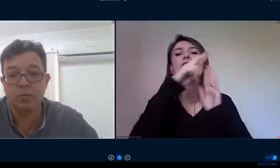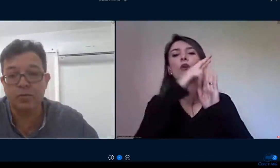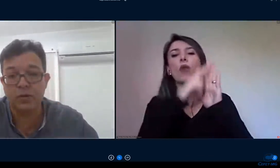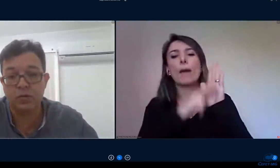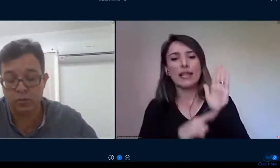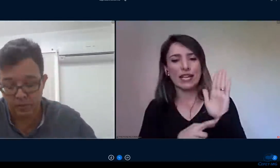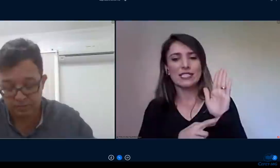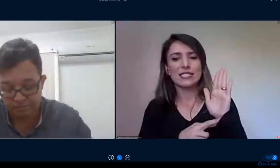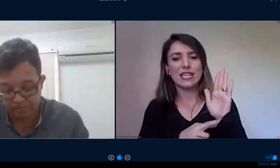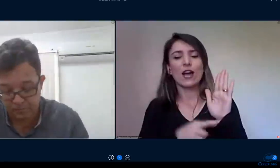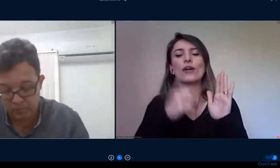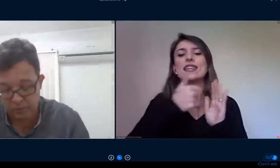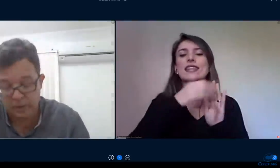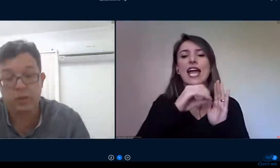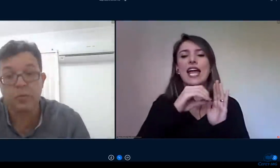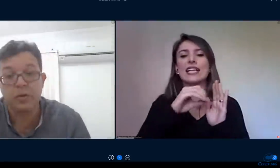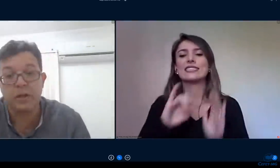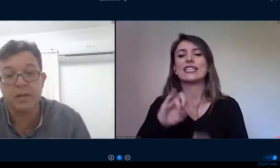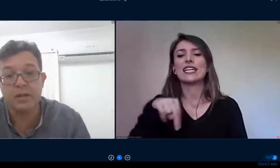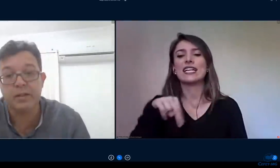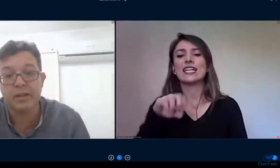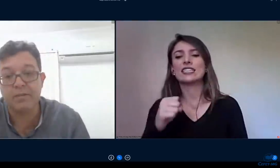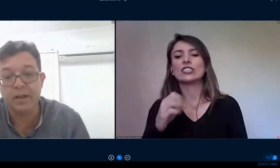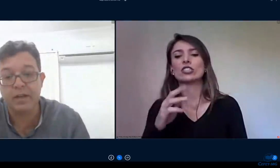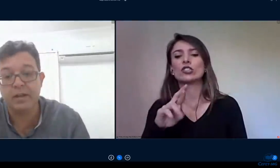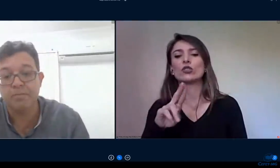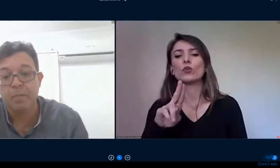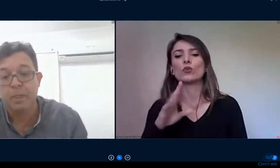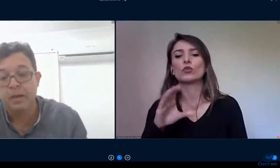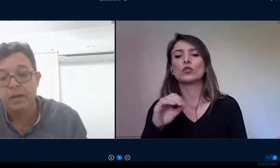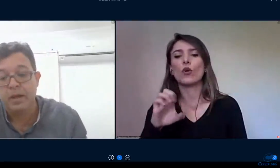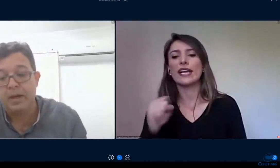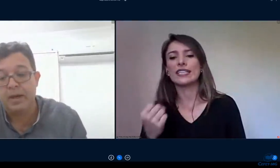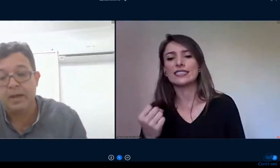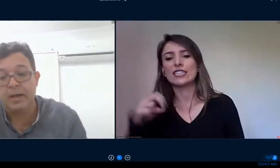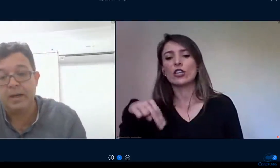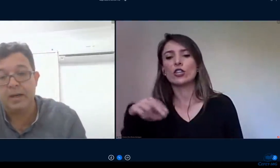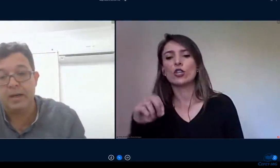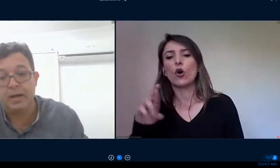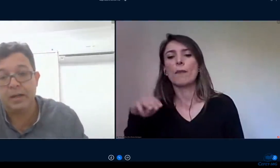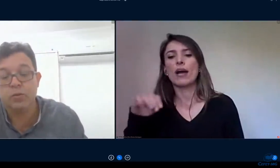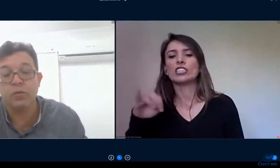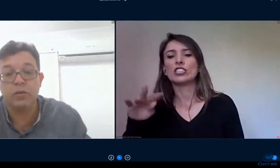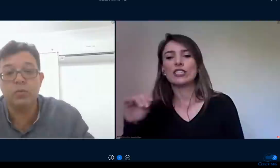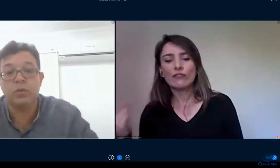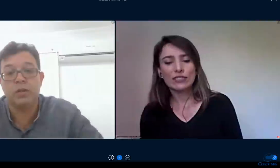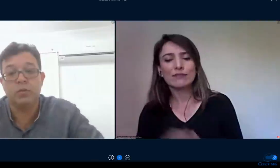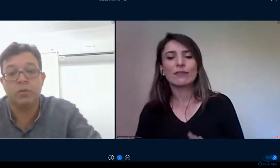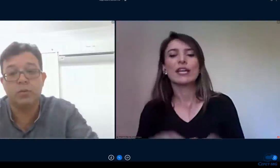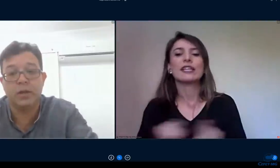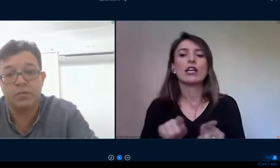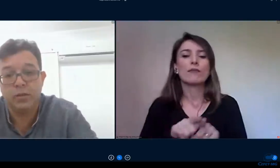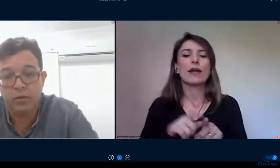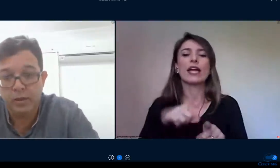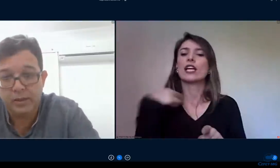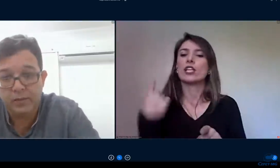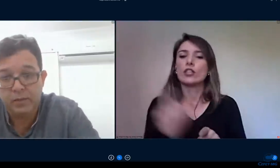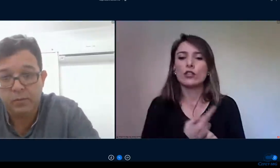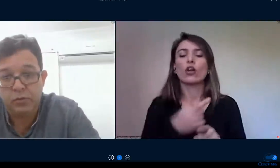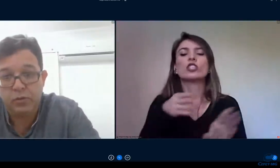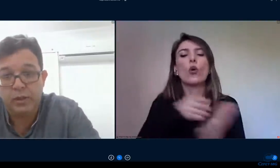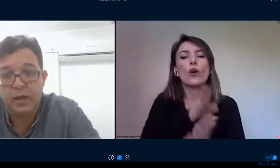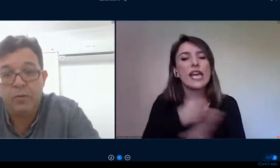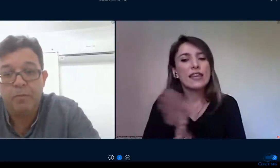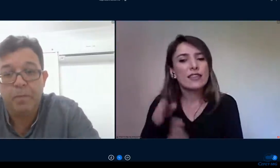orientamos o professor no programa Lerne Café a reduzir o conteúdo essa foi a